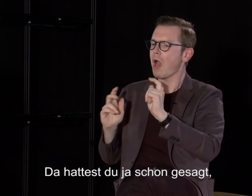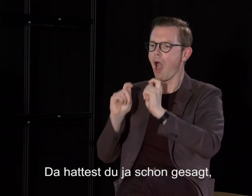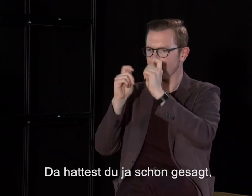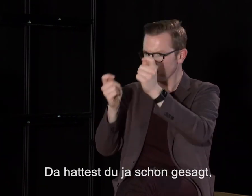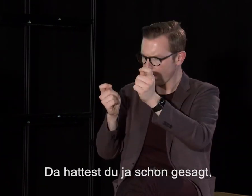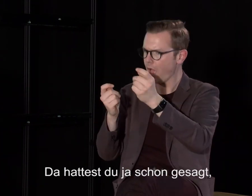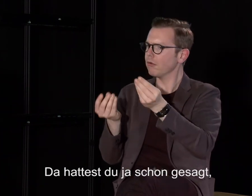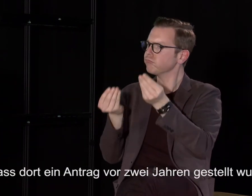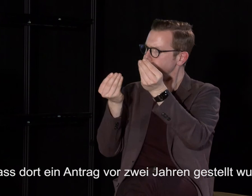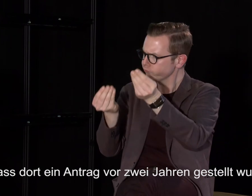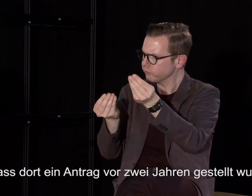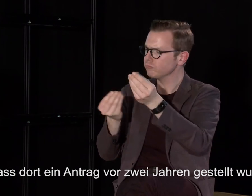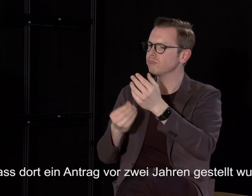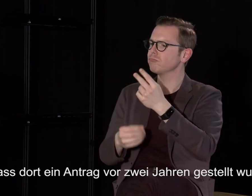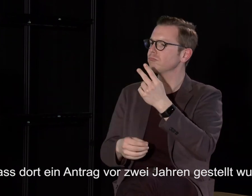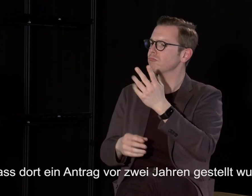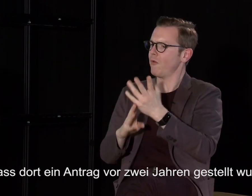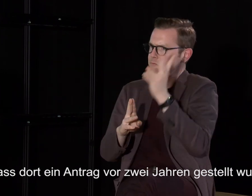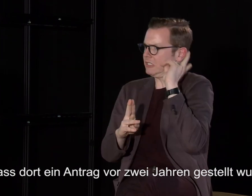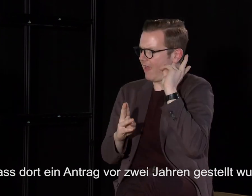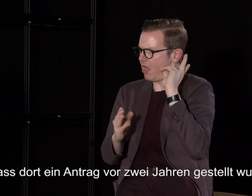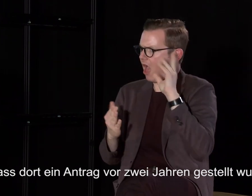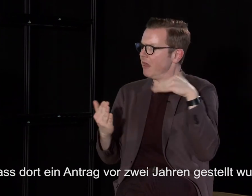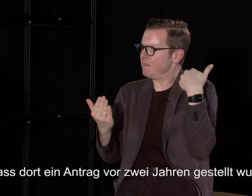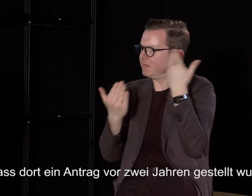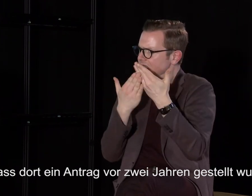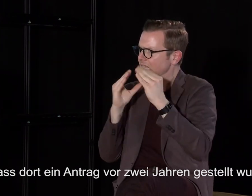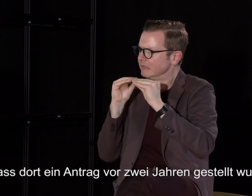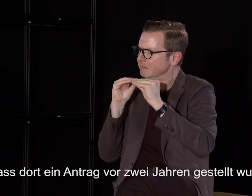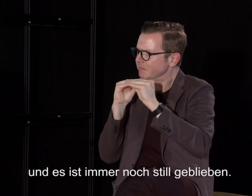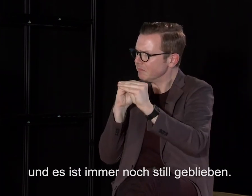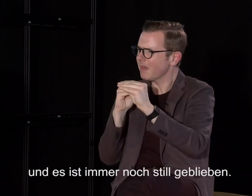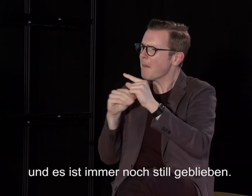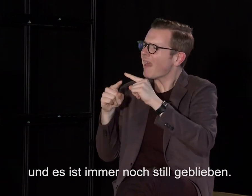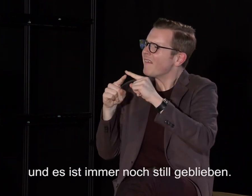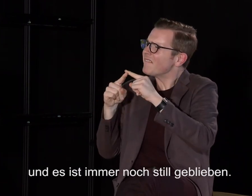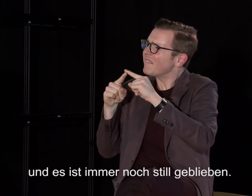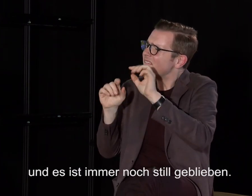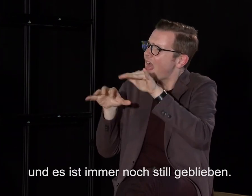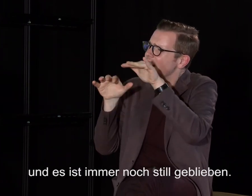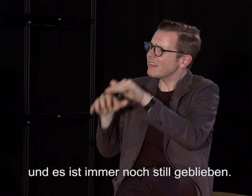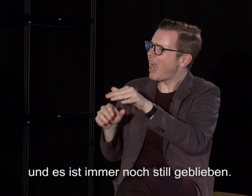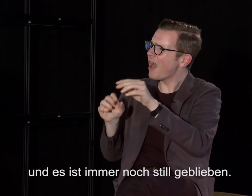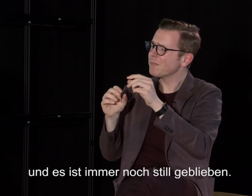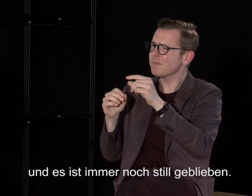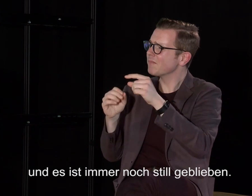Hattest du ja gesagt, dass da ein Antrag gestellt wurde vor zwei Jahren. Und bisher ist es ja da ziemlich still geworden.